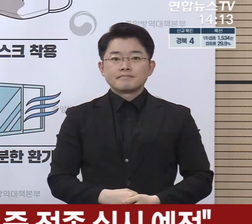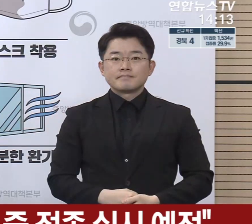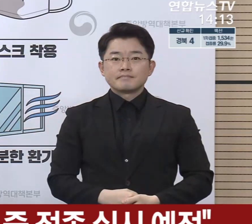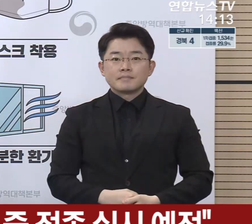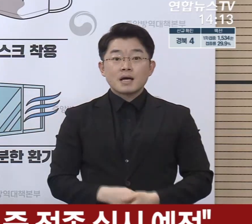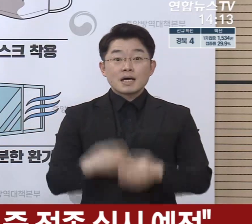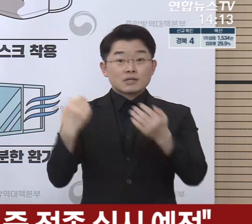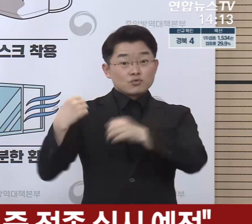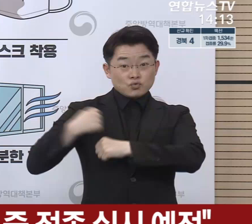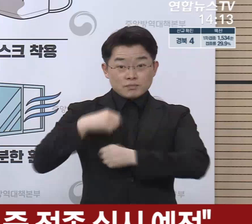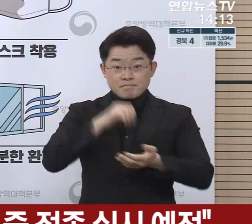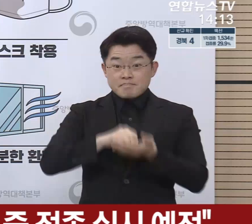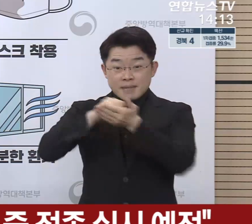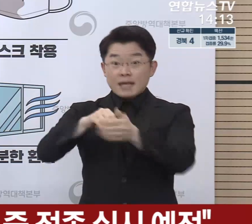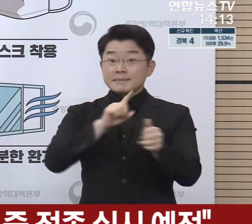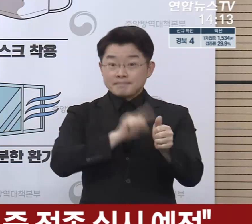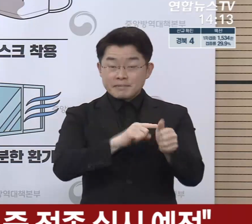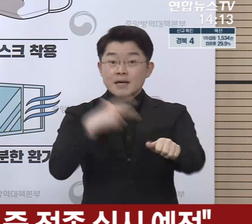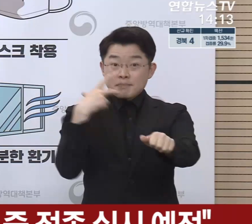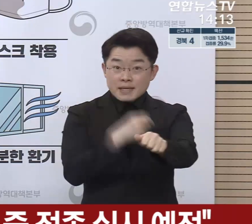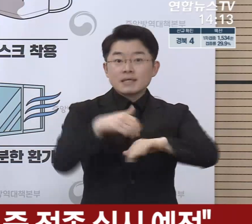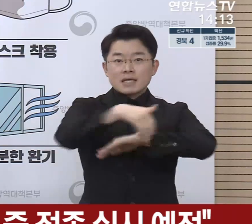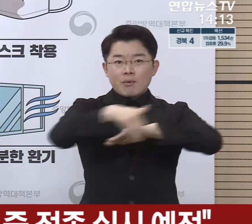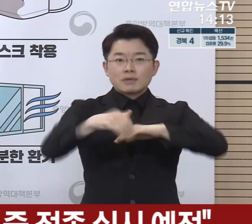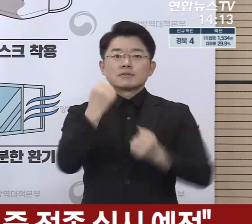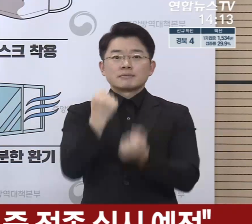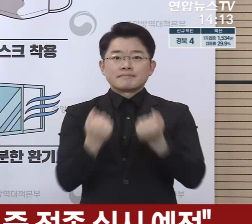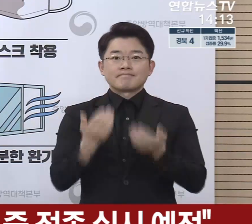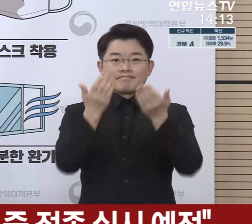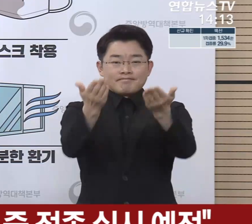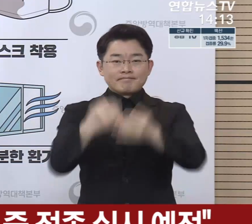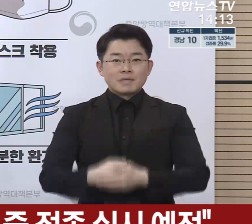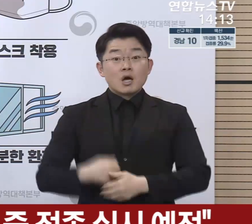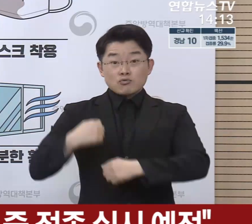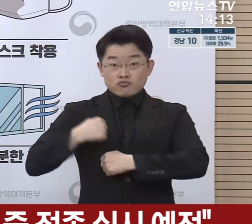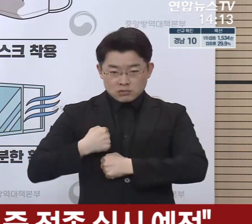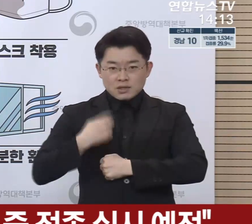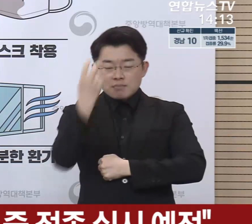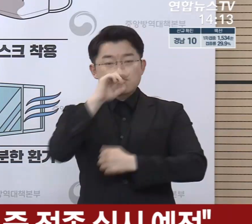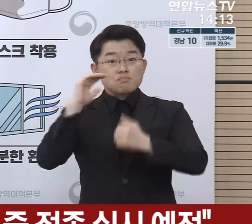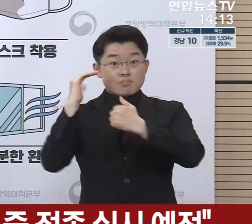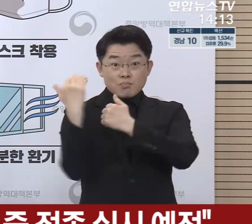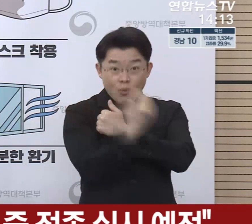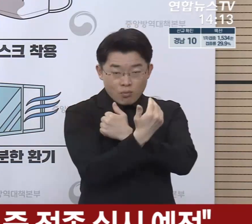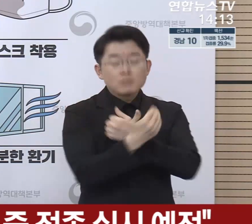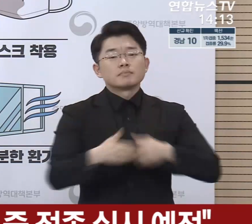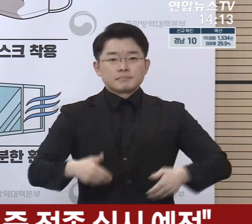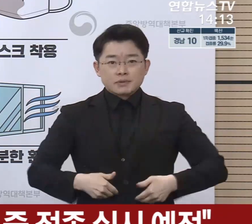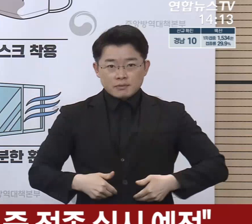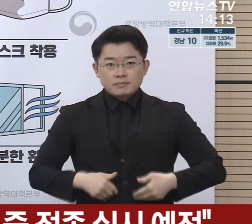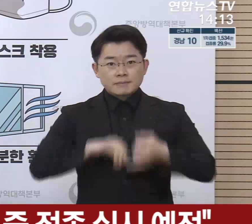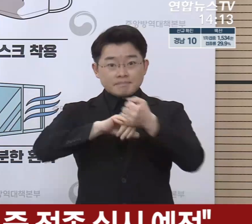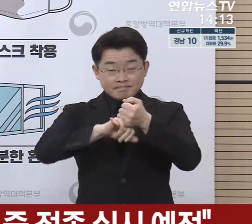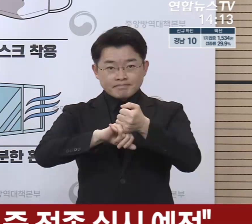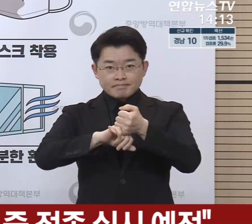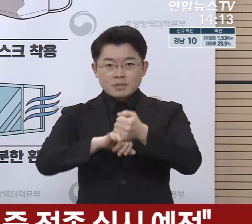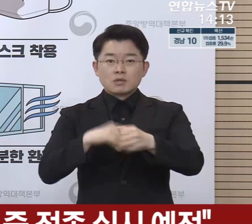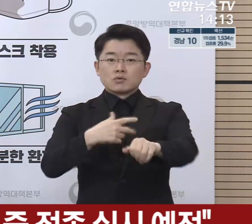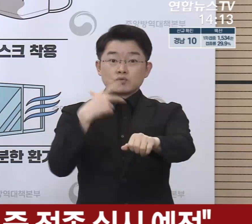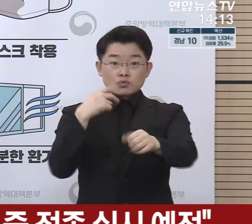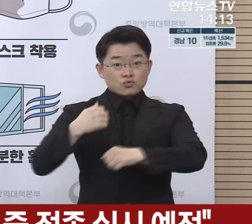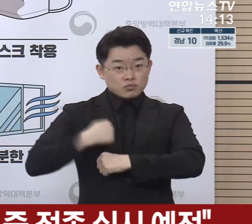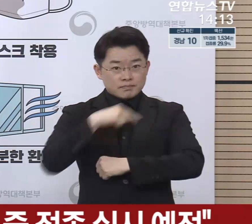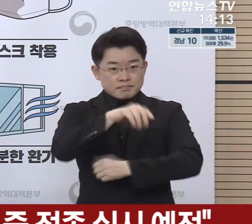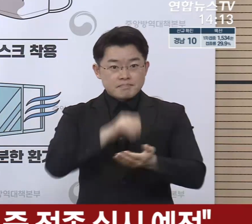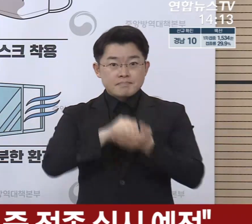다음은 입영장병에 대한 예방접종 계획입니다. 군 부대 내에서의 감염 예방 및 감염으로 인한 국방의